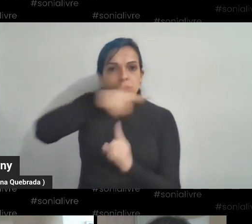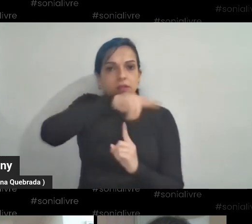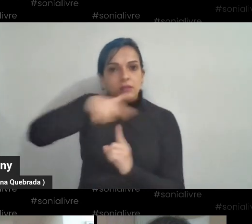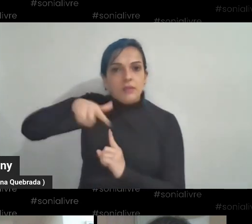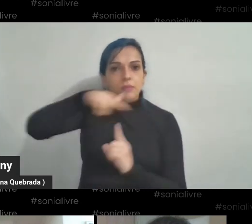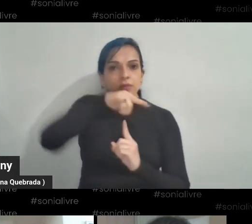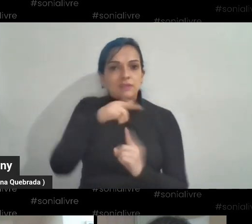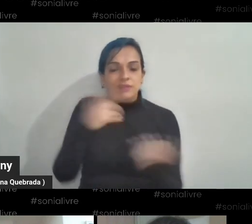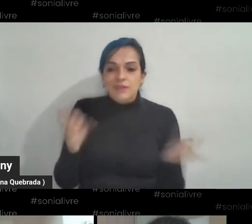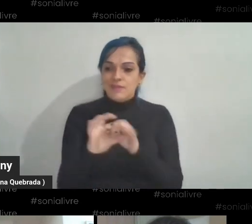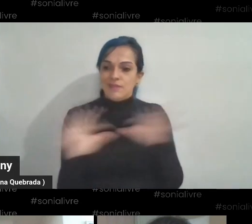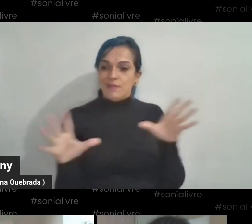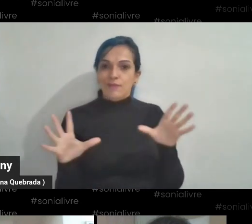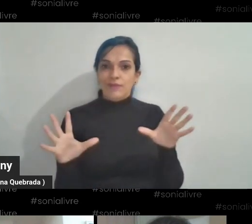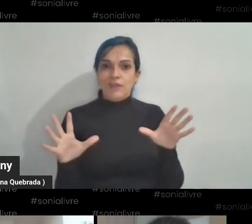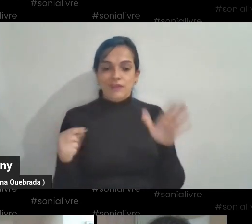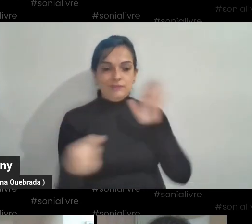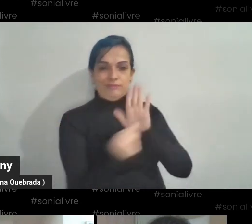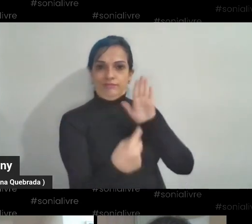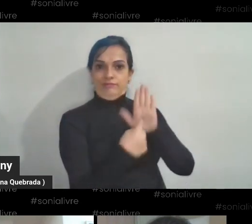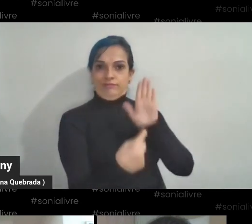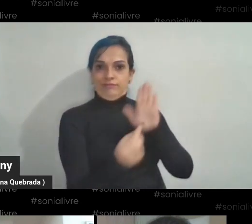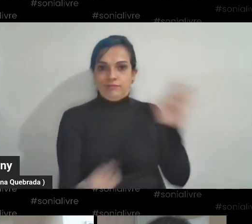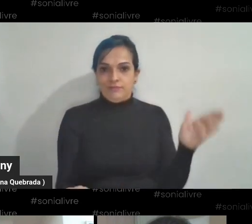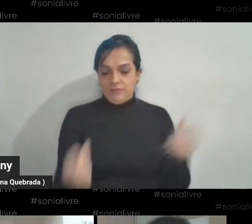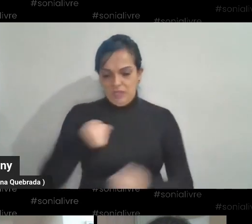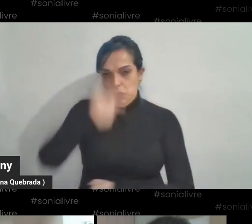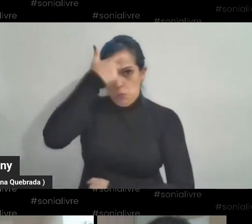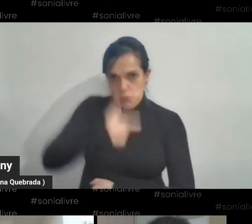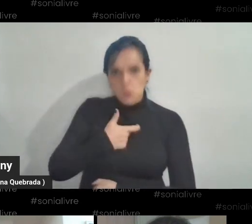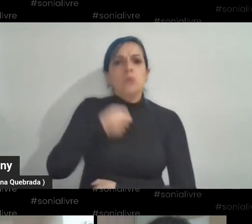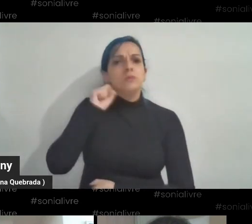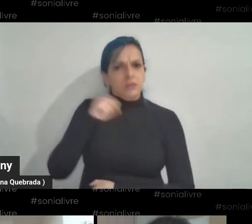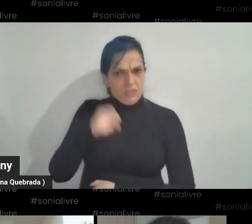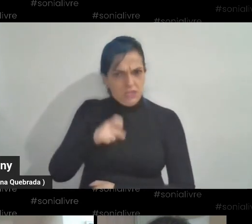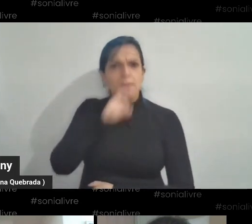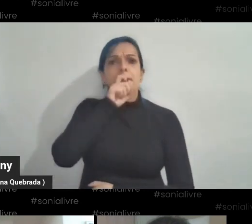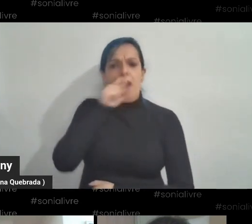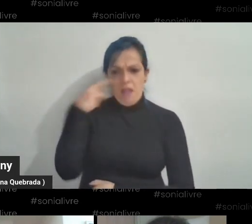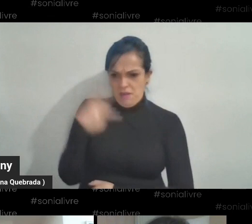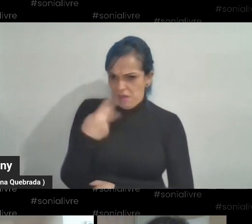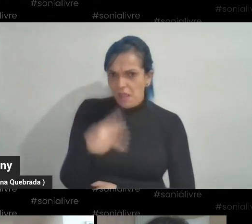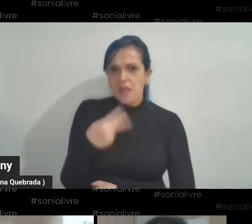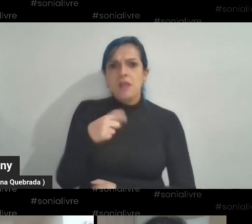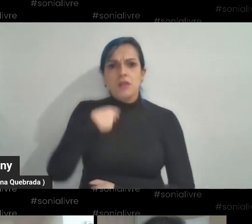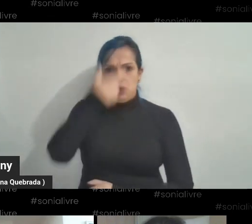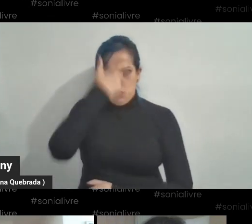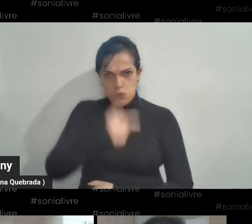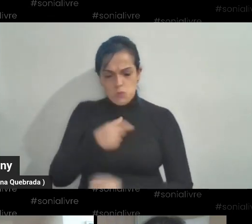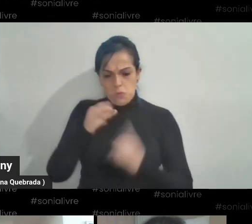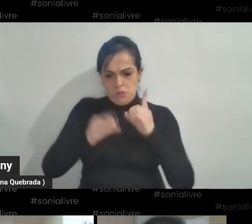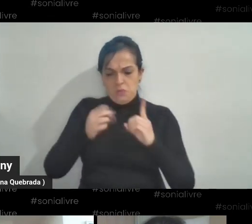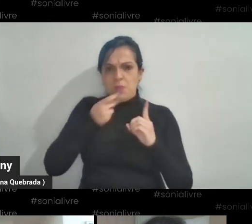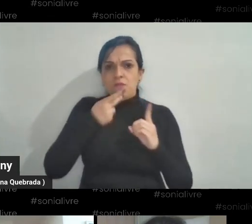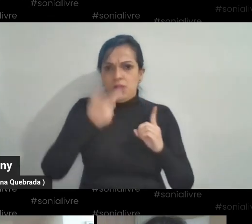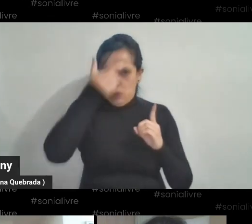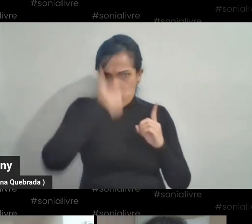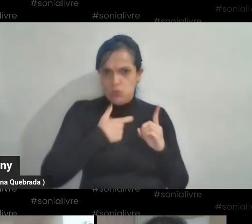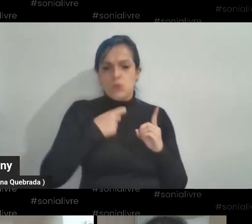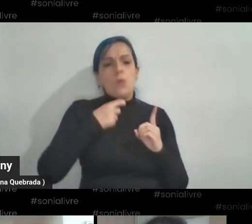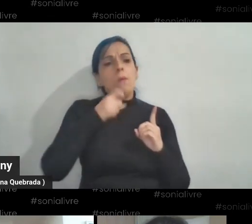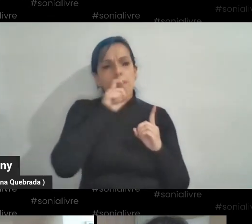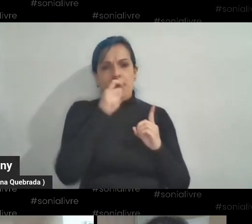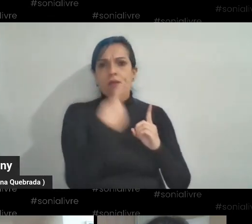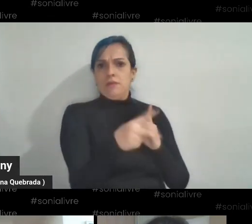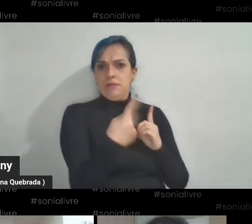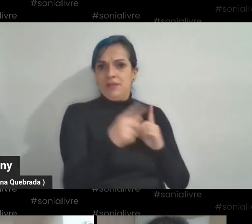de uma das acusações, né? Dizer, não, eu sou o pai socioafetivo dela. Só que o tratamento com ela não é o mesmo